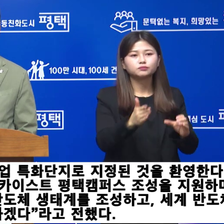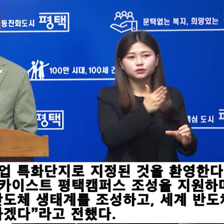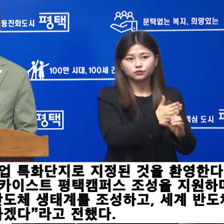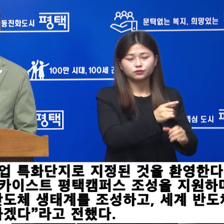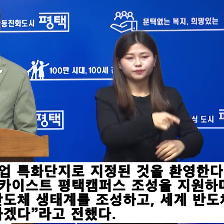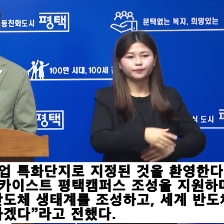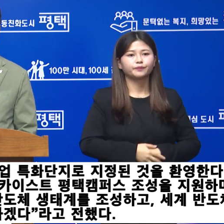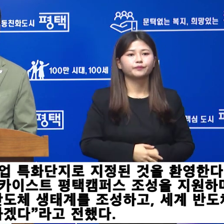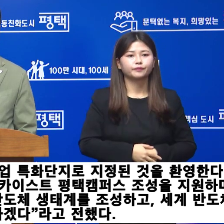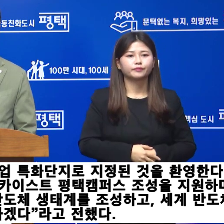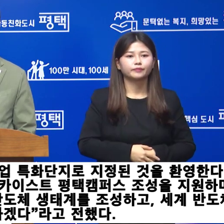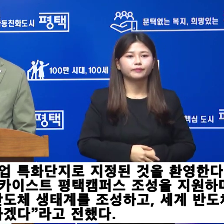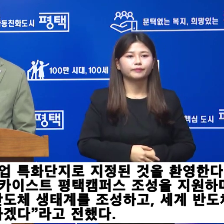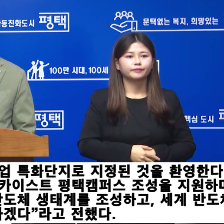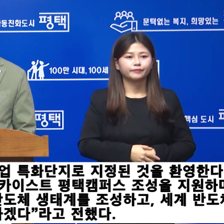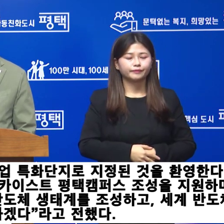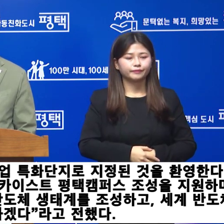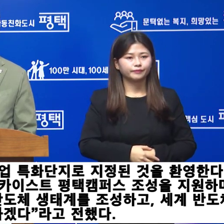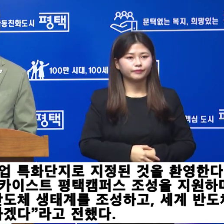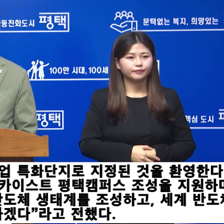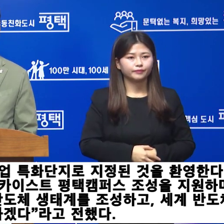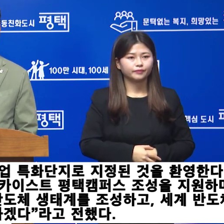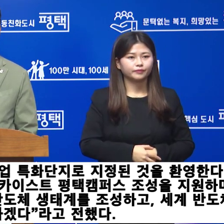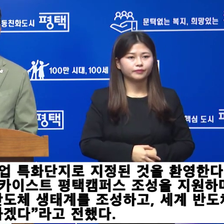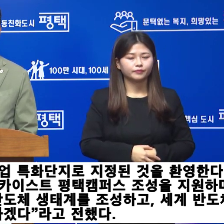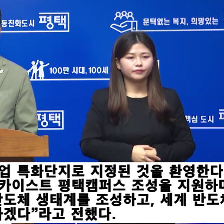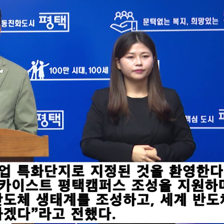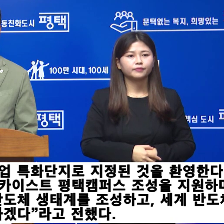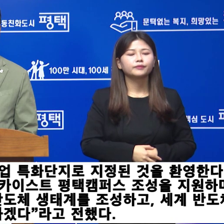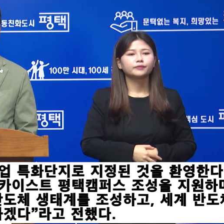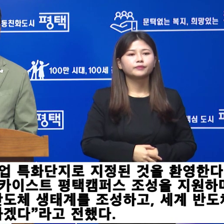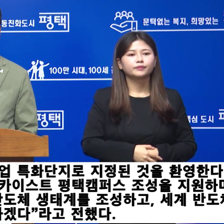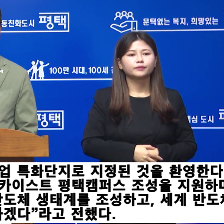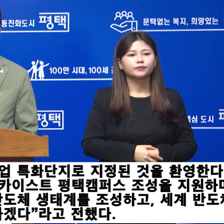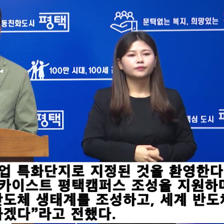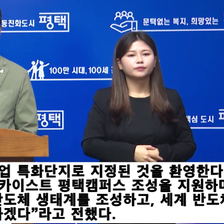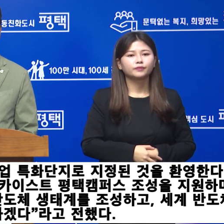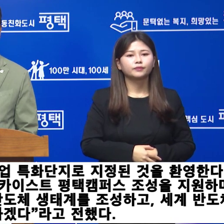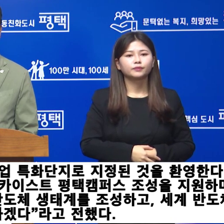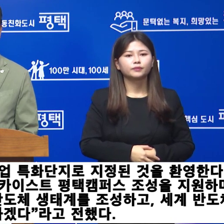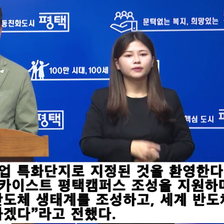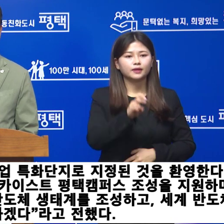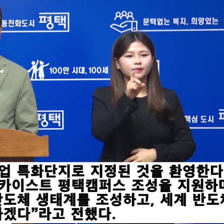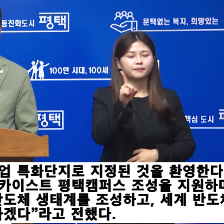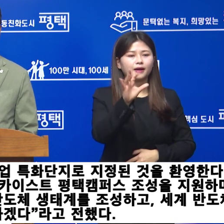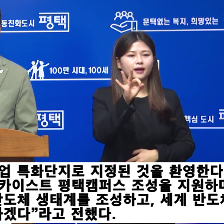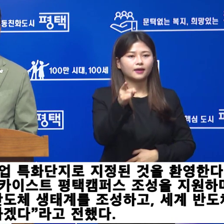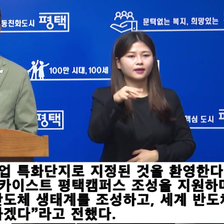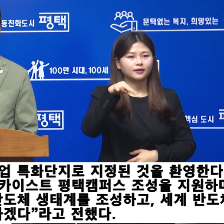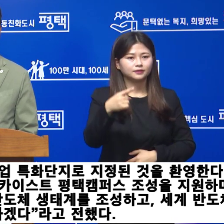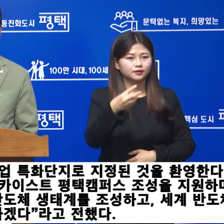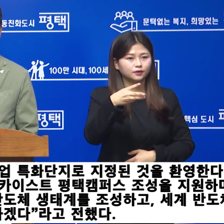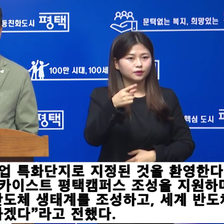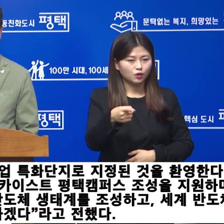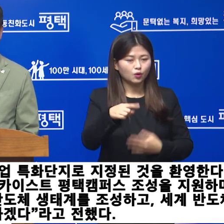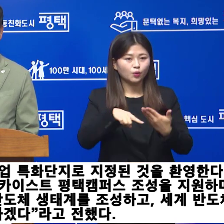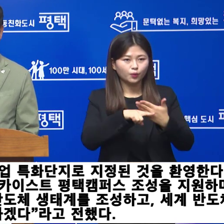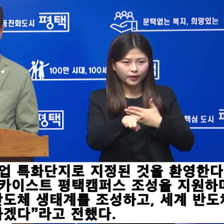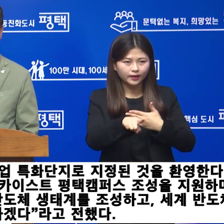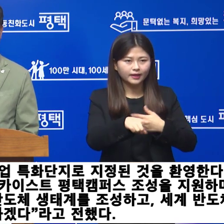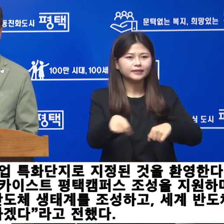평택대학교, 한경대학교, 국제대학교 그리고 저희들이 현재 마이스터 고등학교뿐만 아니라 앞으로 저희가